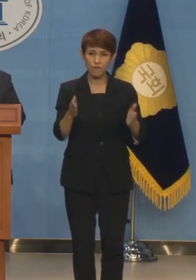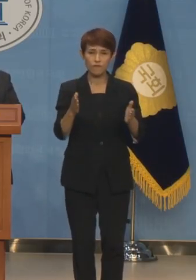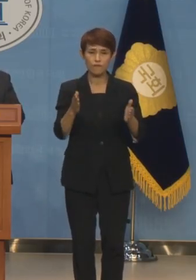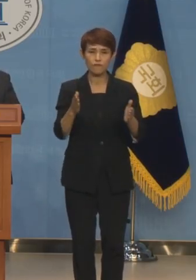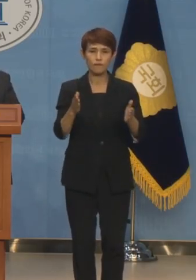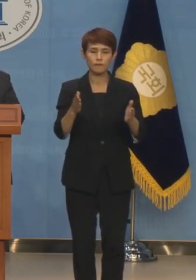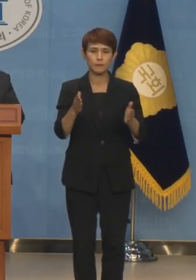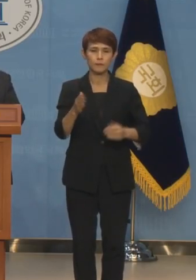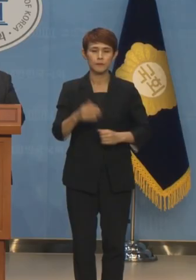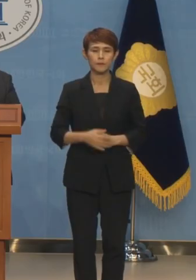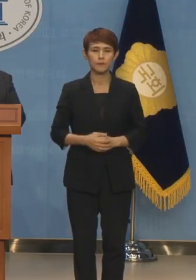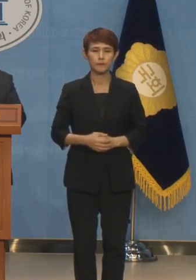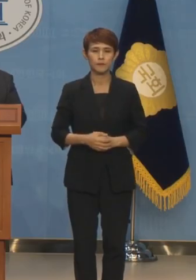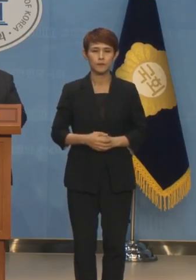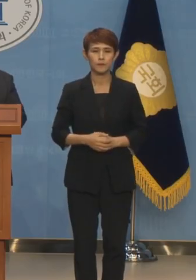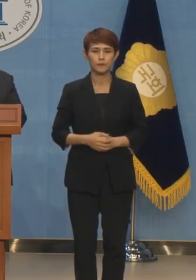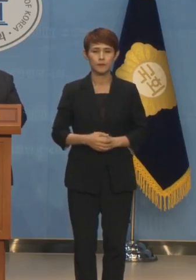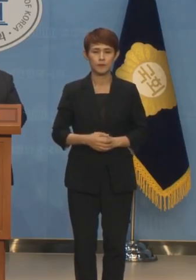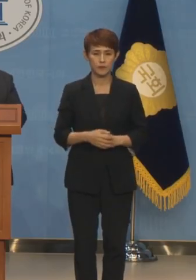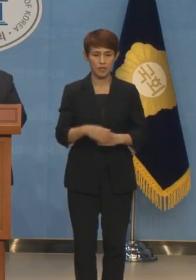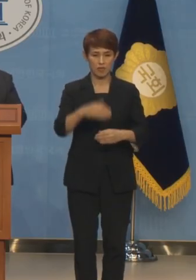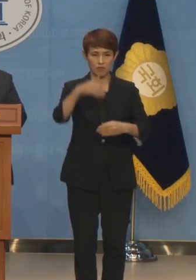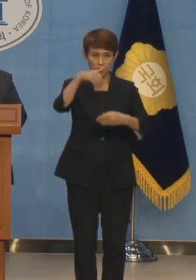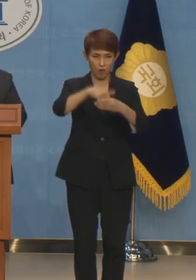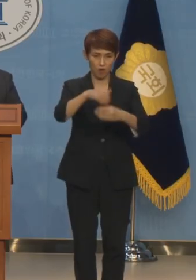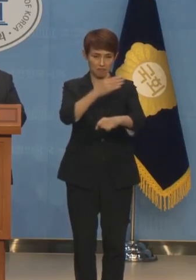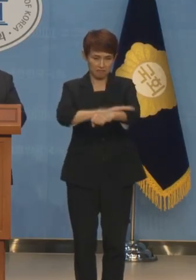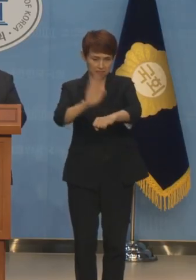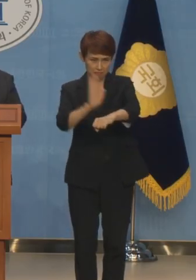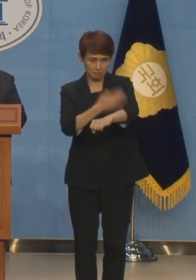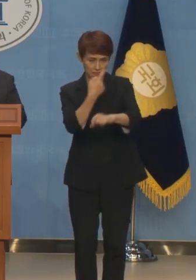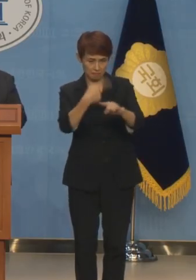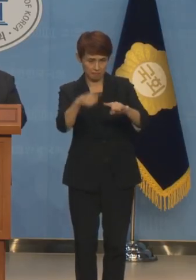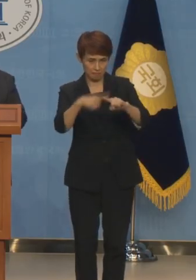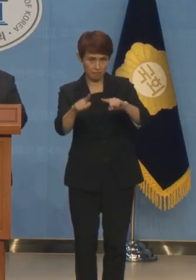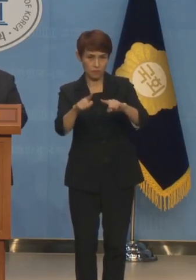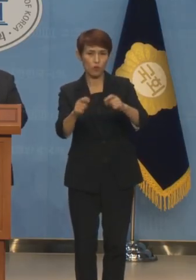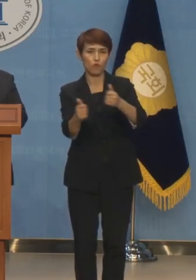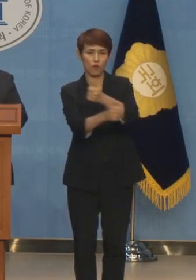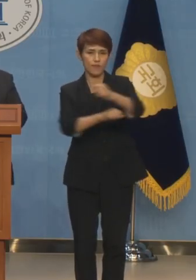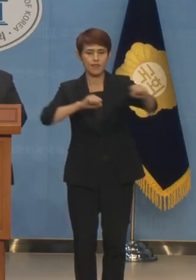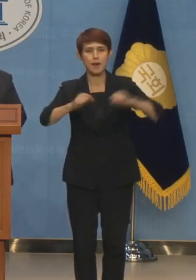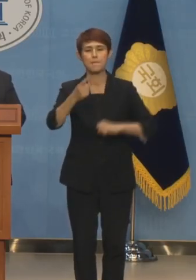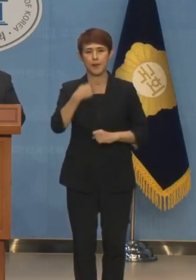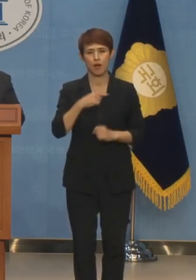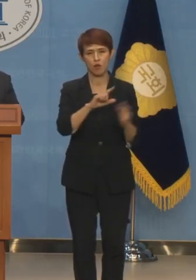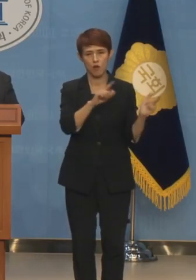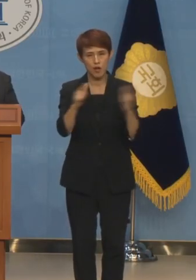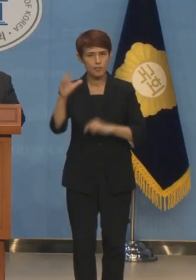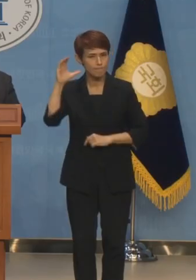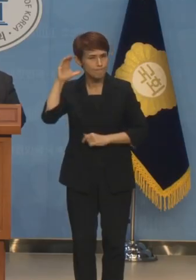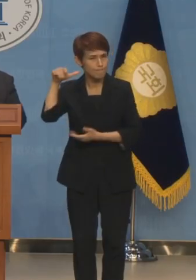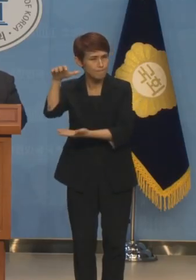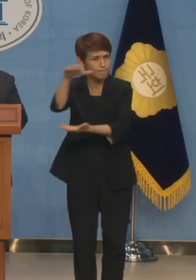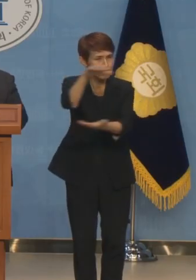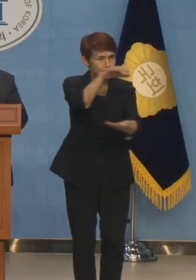백서 TF 위원으로 활동하며 다양한 의견과 목소리를 들을 수